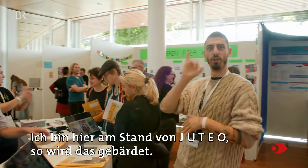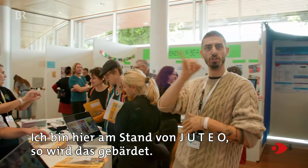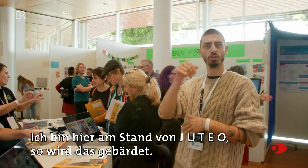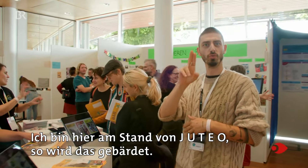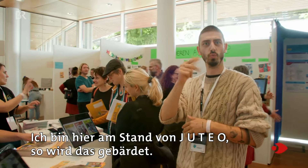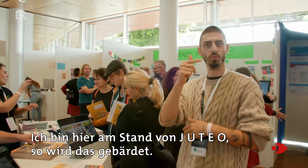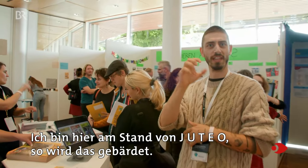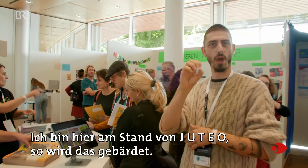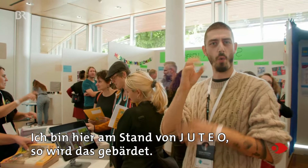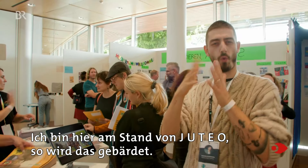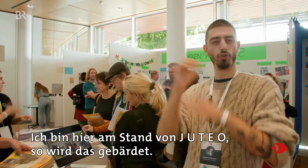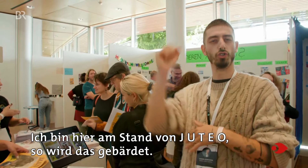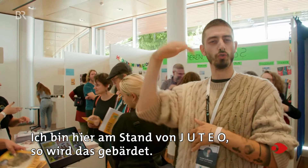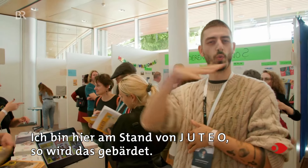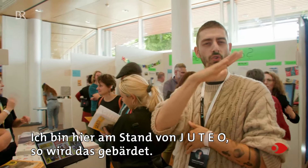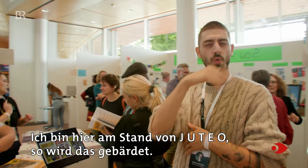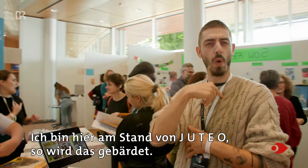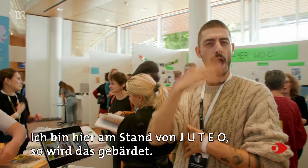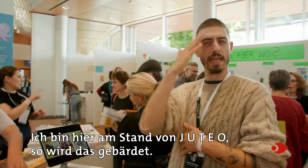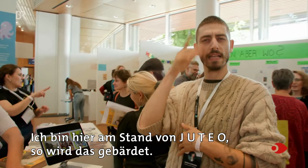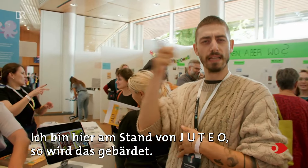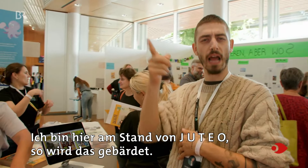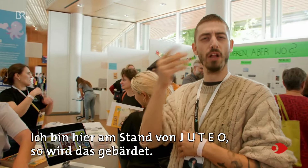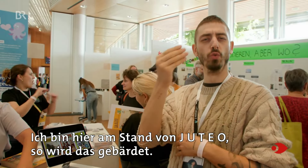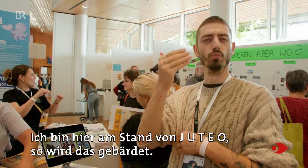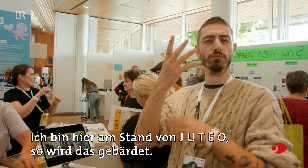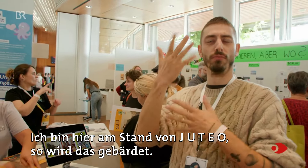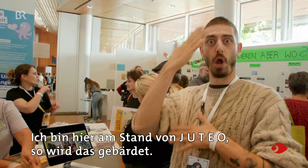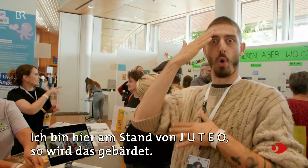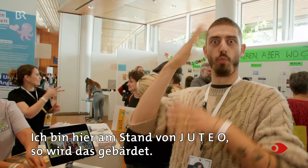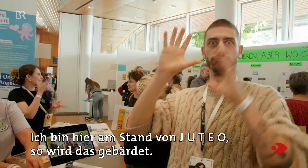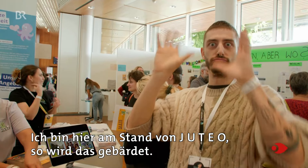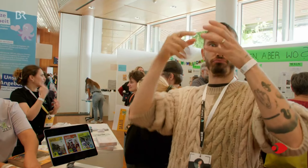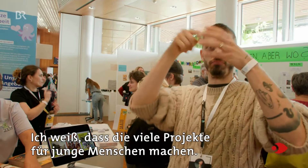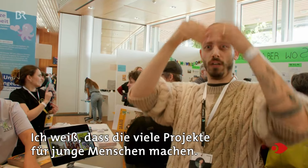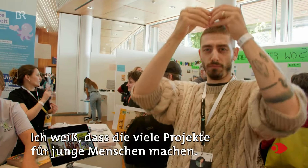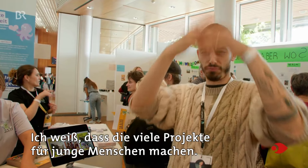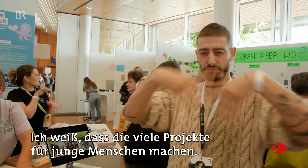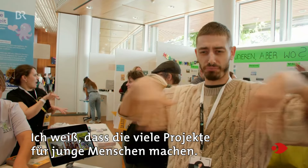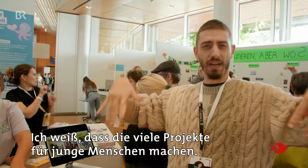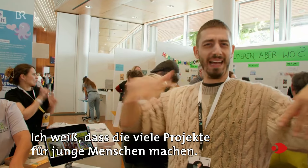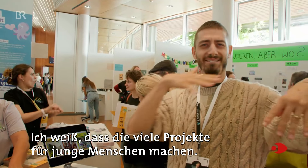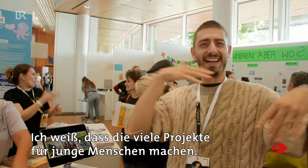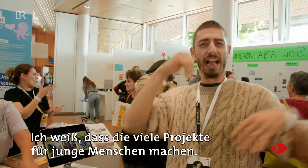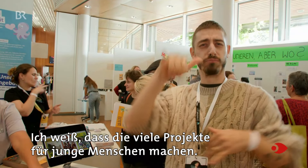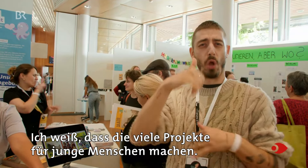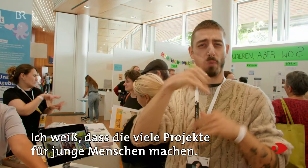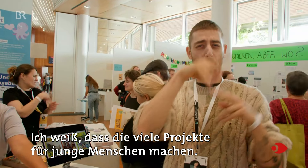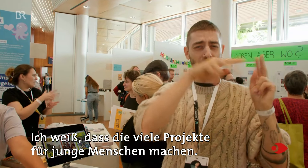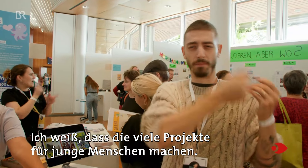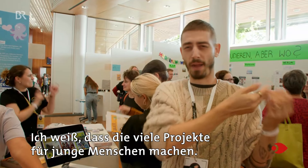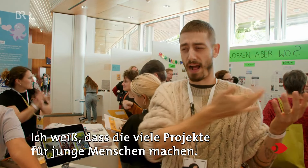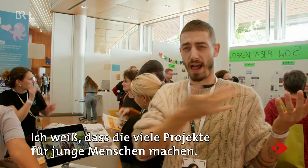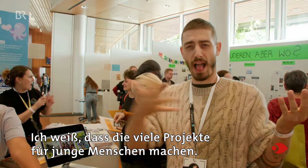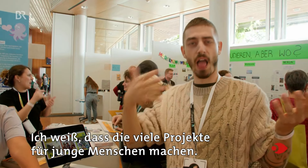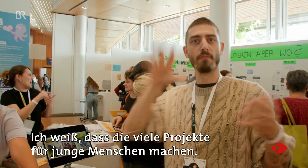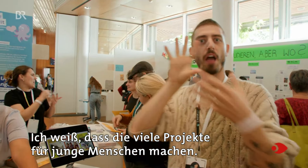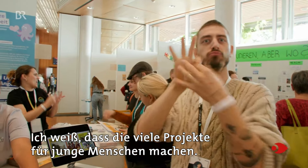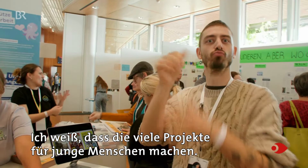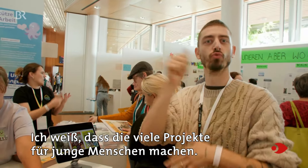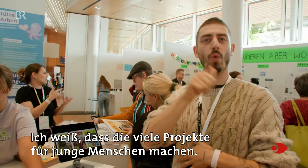Ich bin hier am Stand von Juteo. Das wird so gebärdet. Ich weiß, dass die viele Projekte für junge Menschen machen.